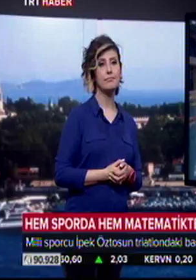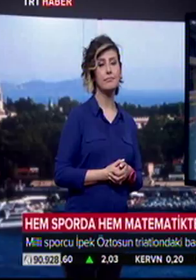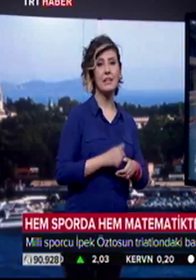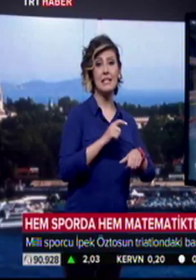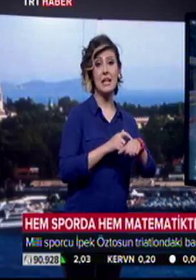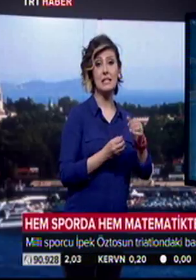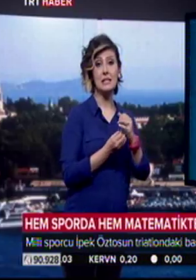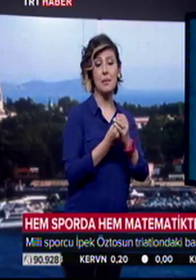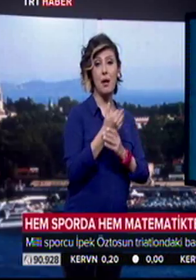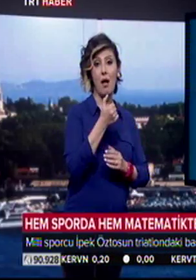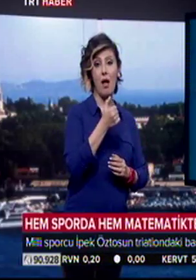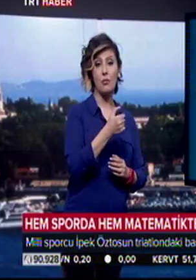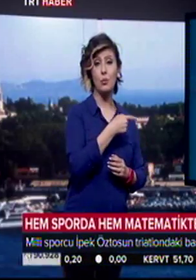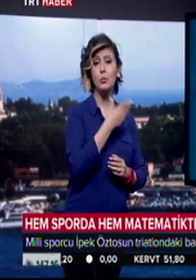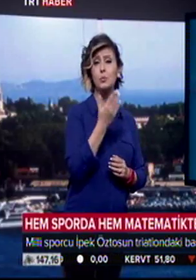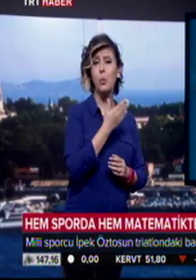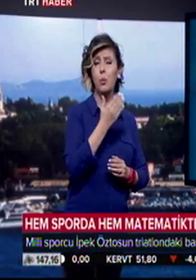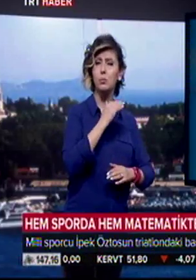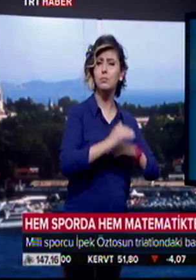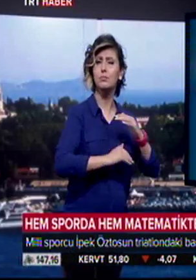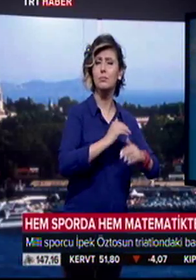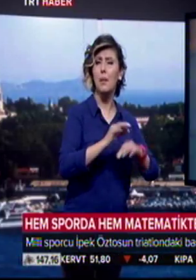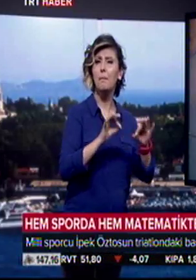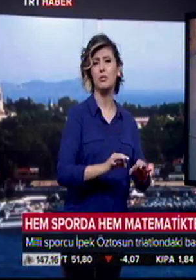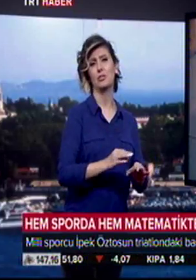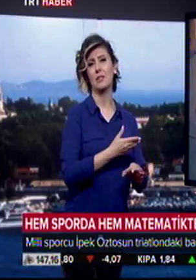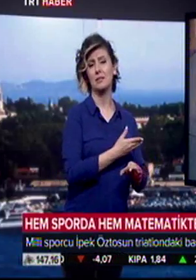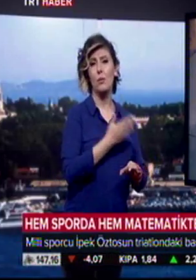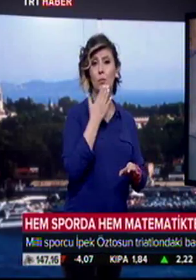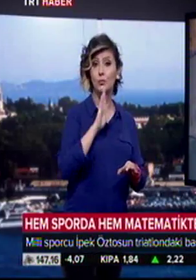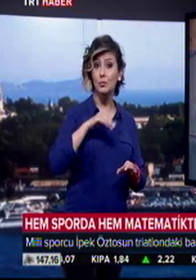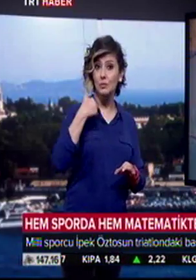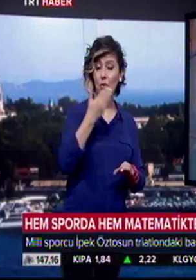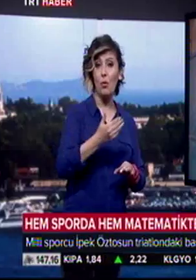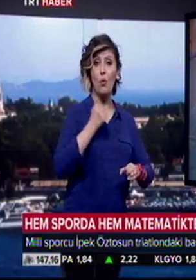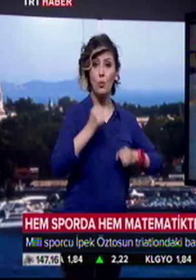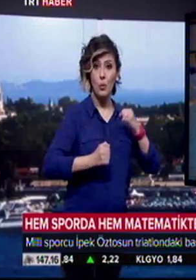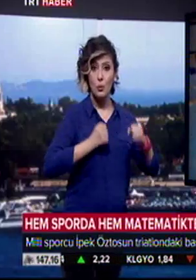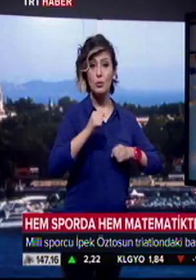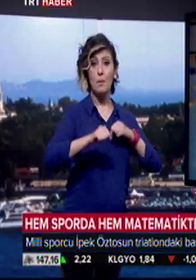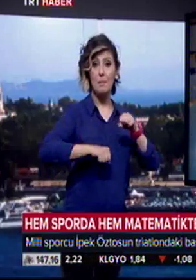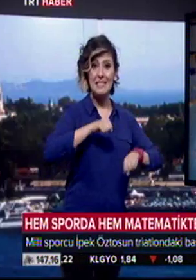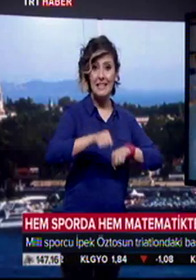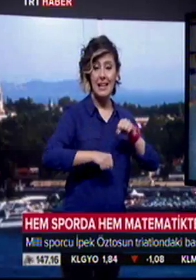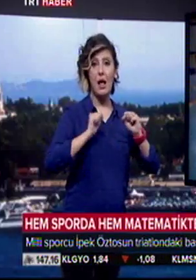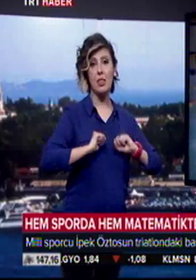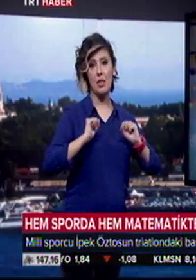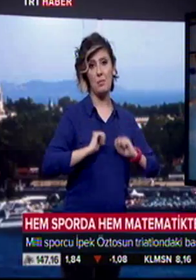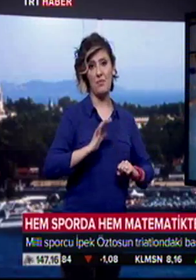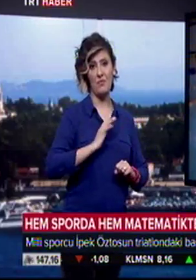Saat sabahın 6'sı. O çoktan kulaç atmaya başladı bile. Okuldan sonra koşu ve bisiklet antrenmanları da